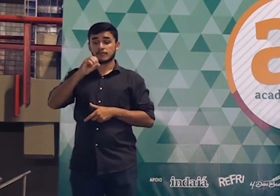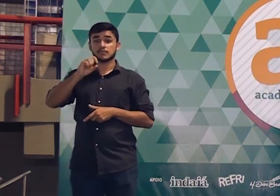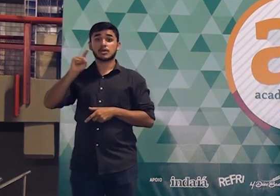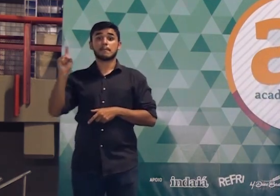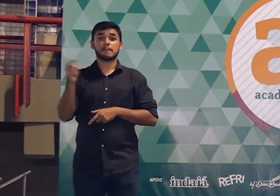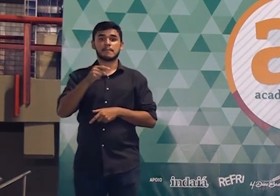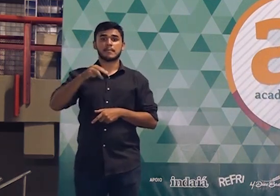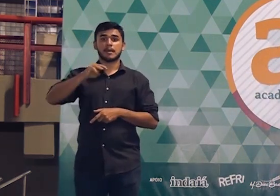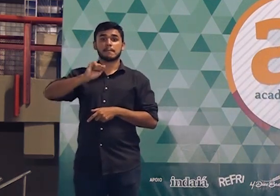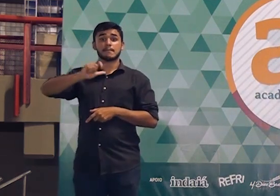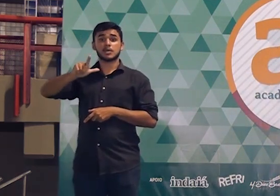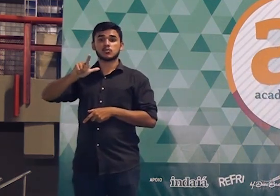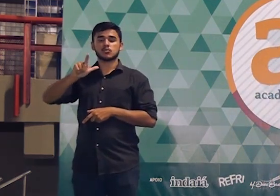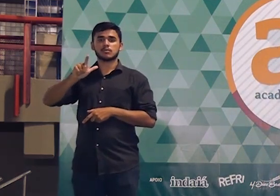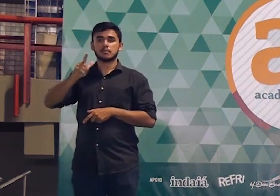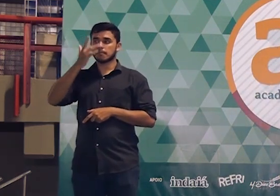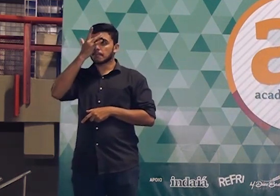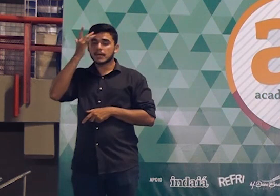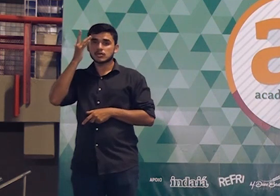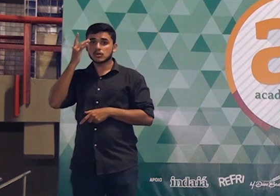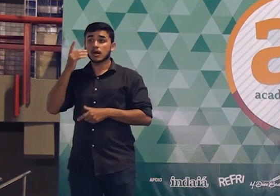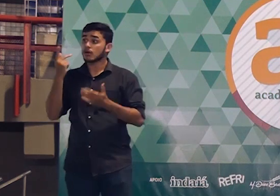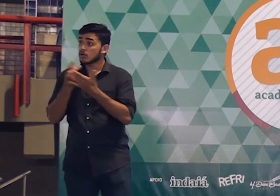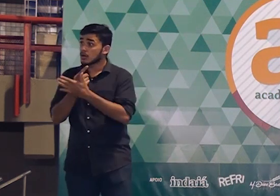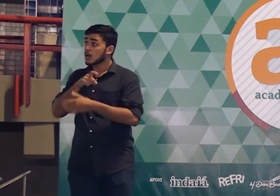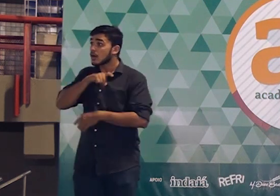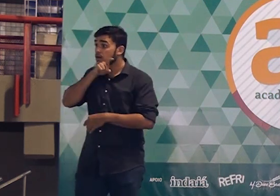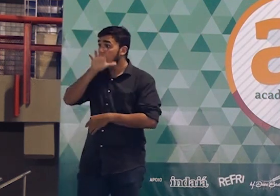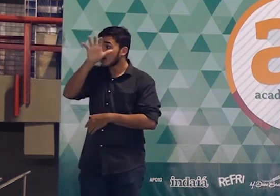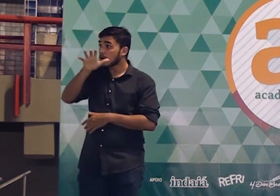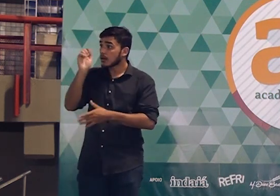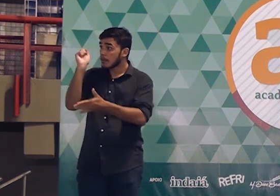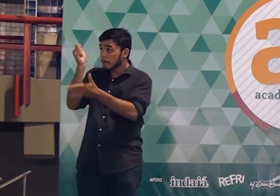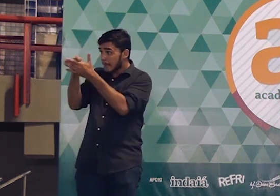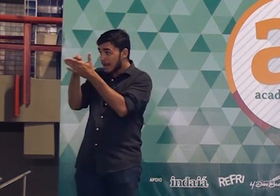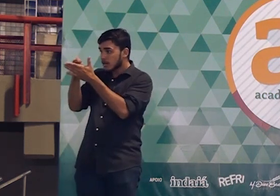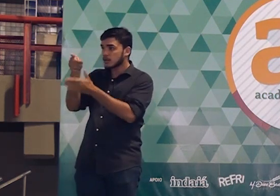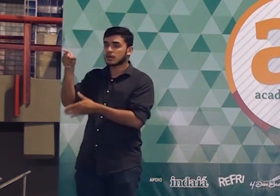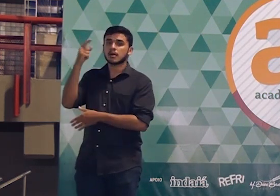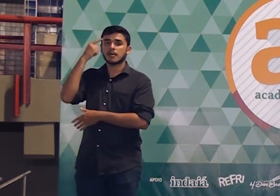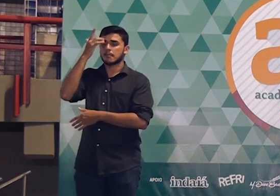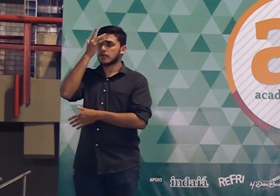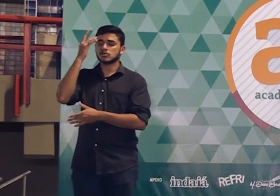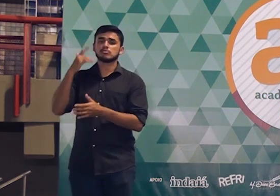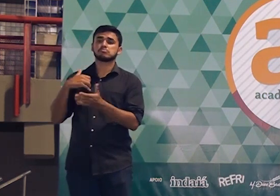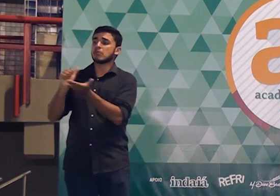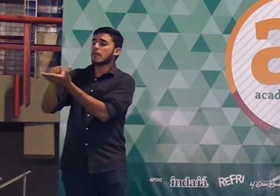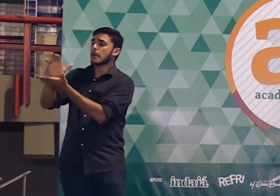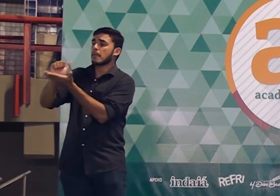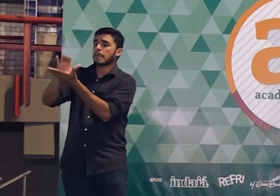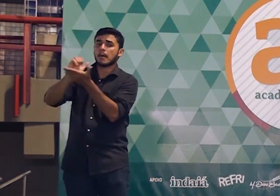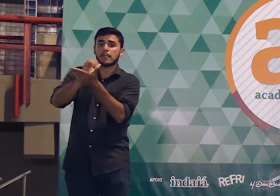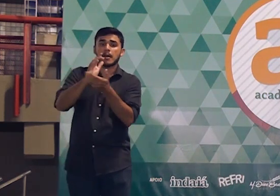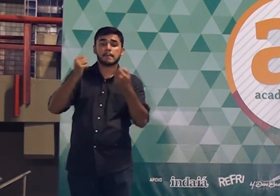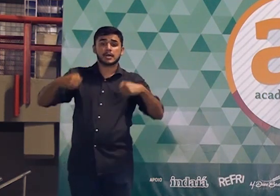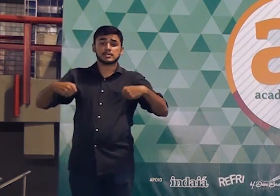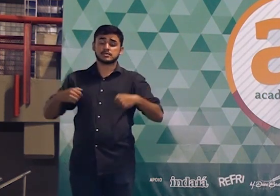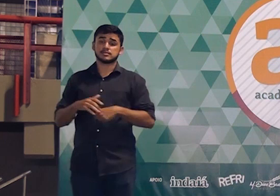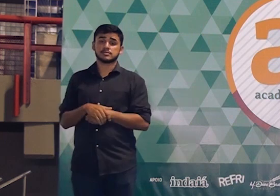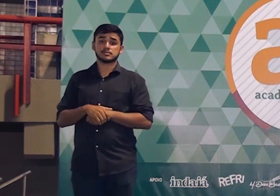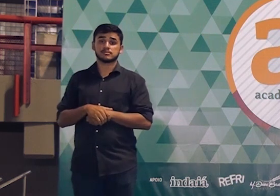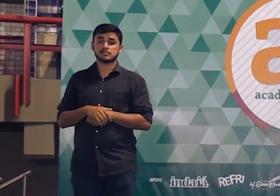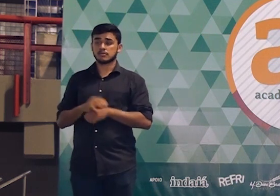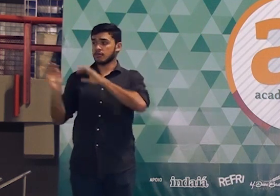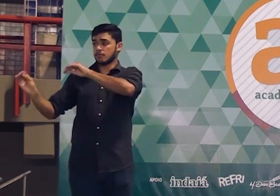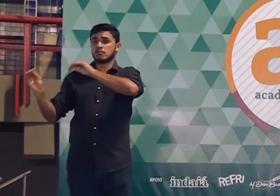para a noite. Na hora que a prefeitura diz assim, corta o incentivo, tem mais não, vai ter que pagar imposto. Aí o que